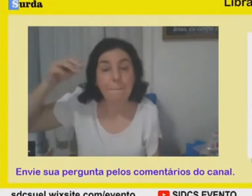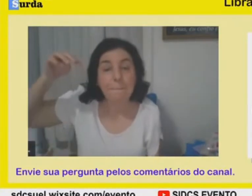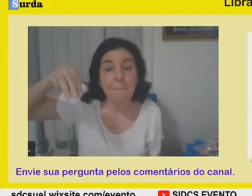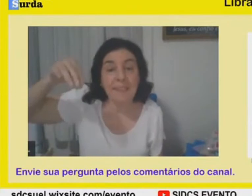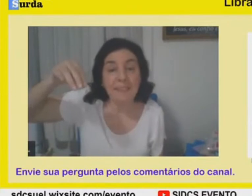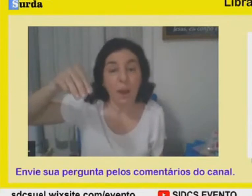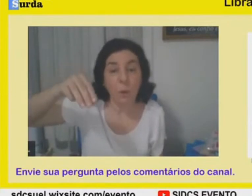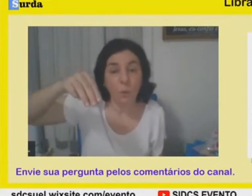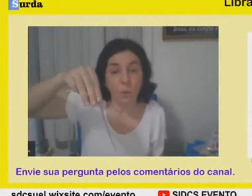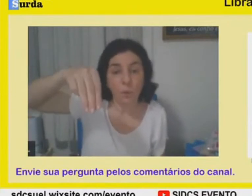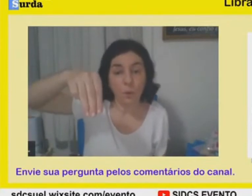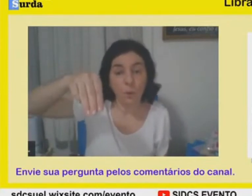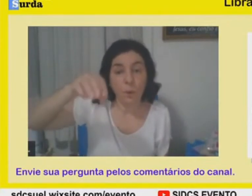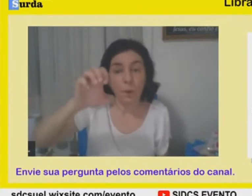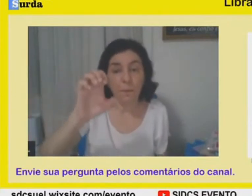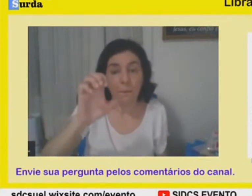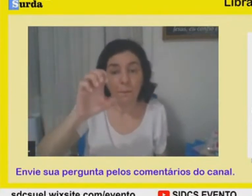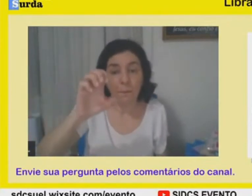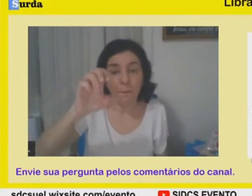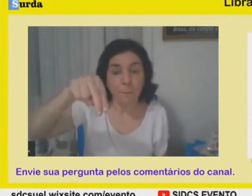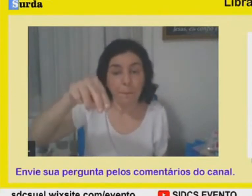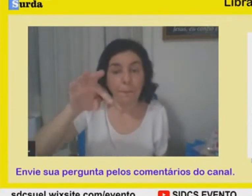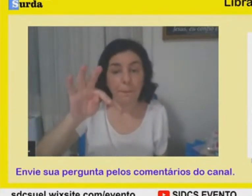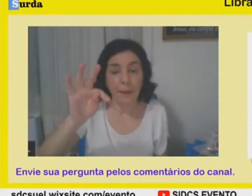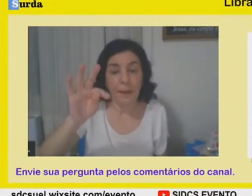Esse é para mental.